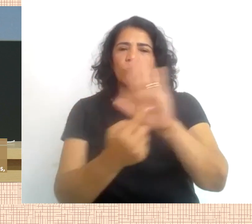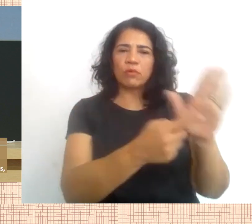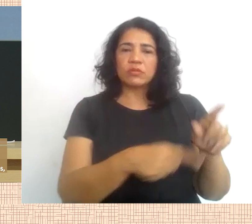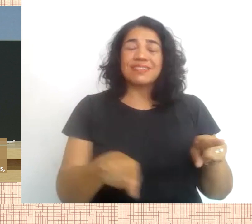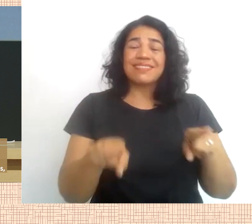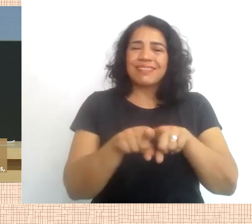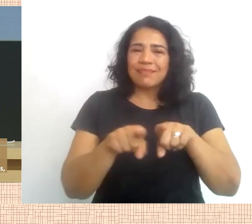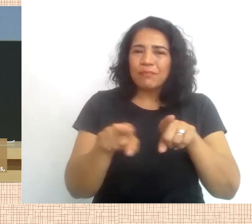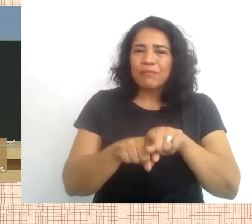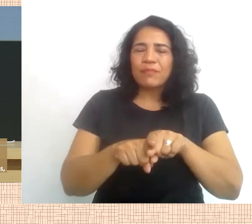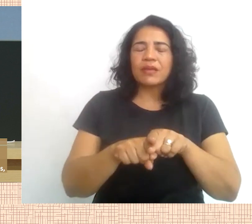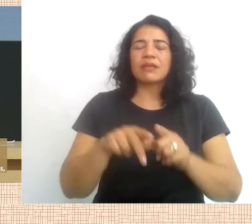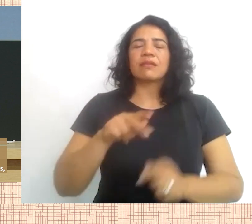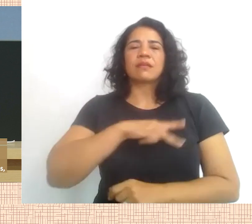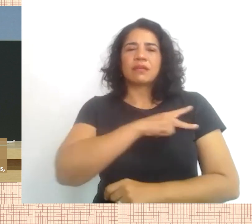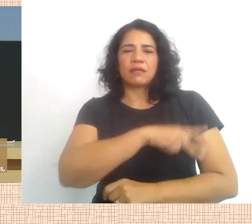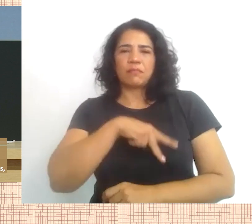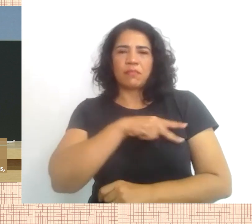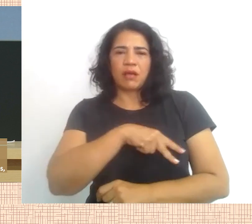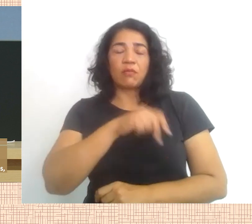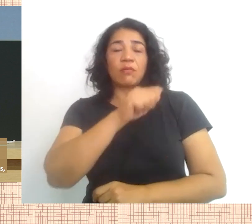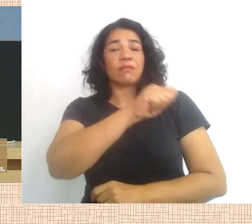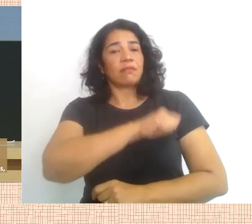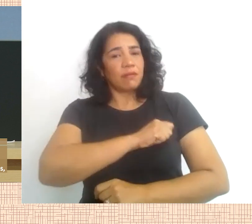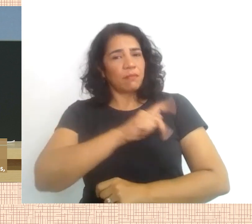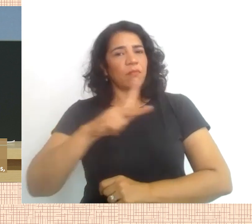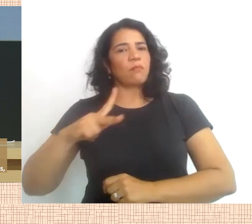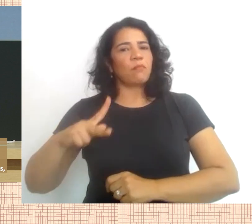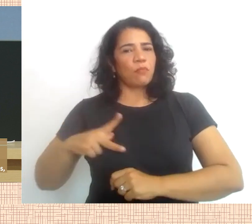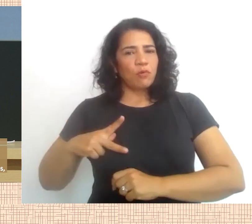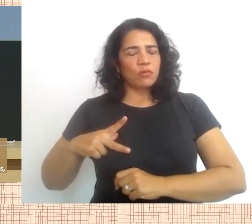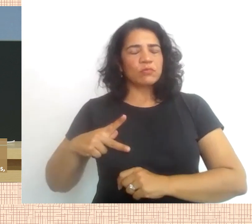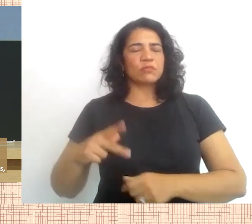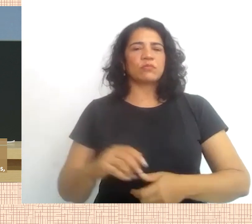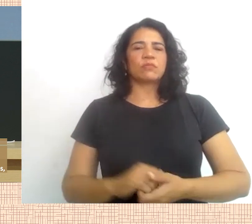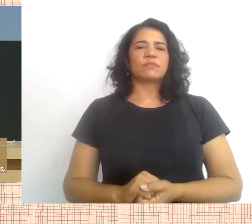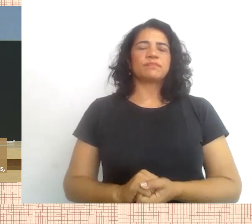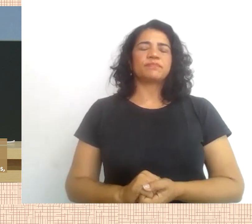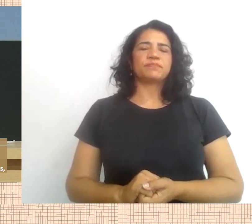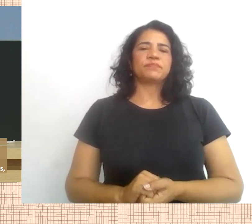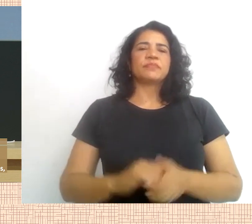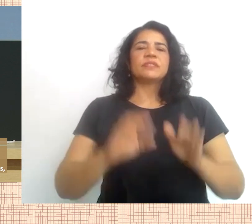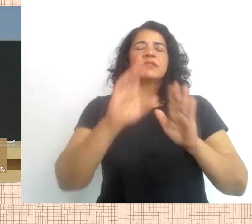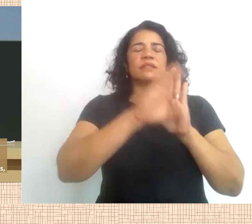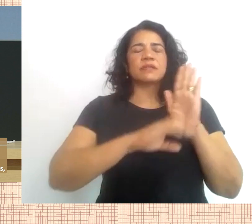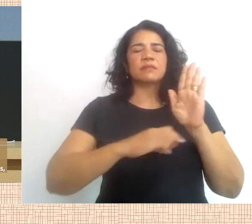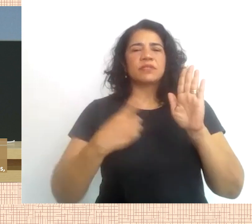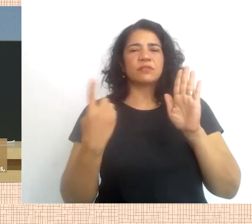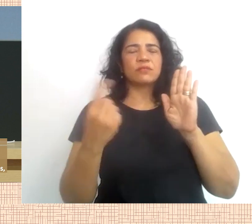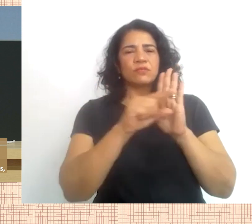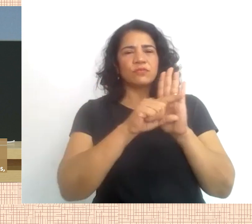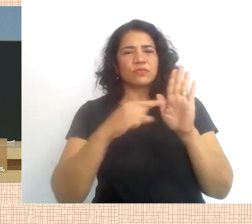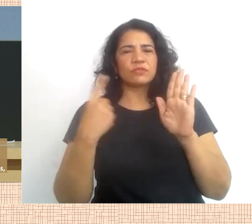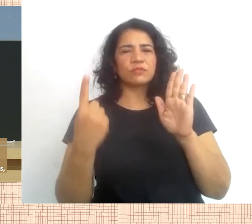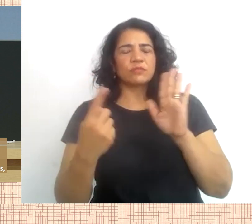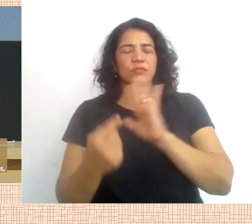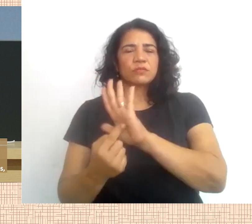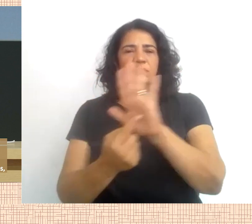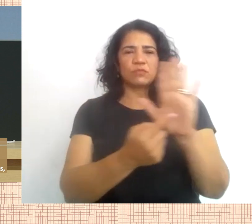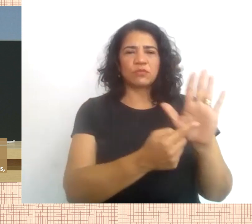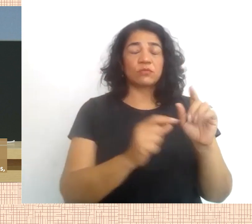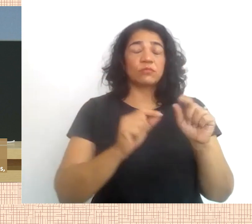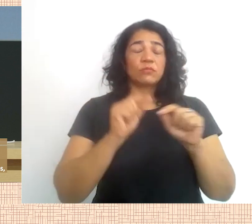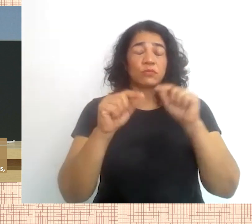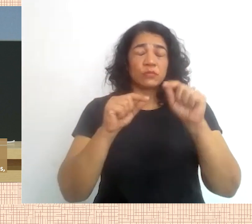Paulo, apóstolo, não da parte de homens, nem por intermédio